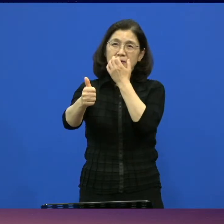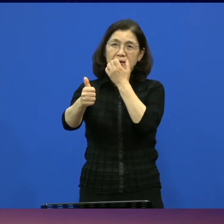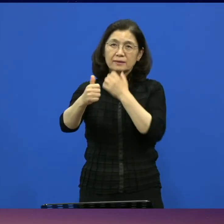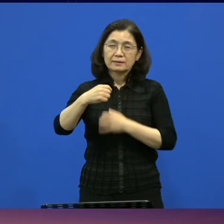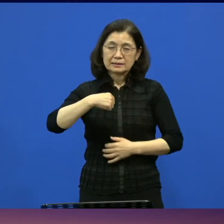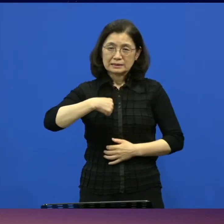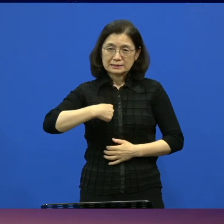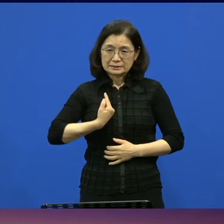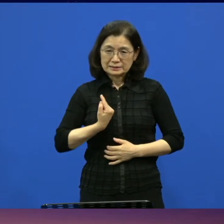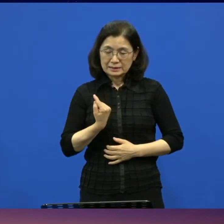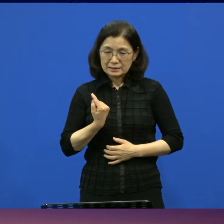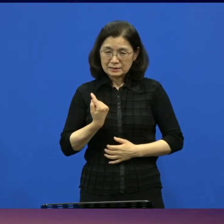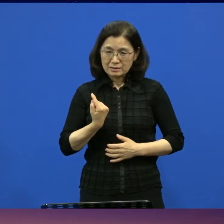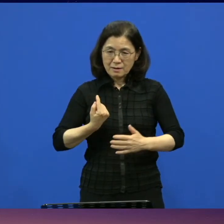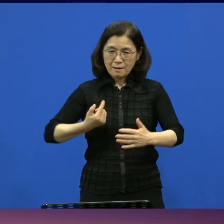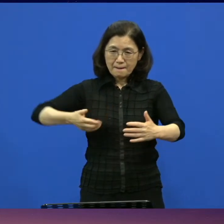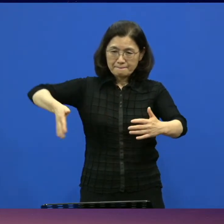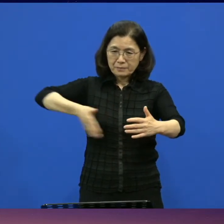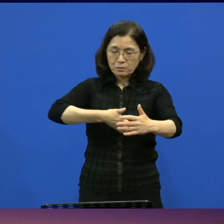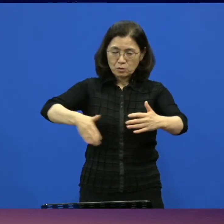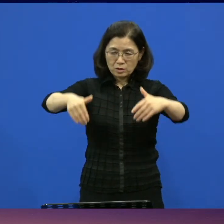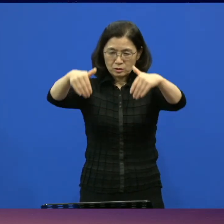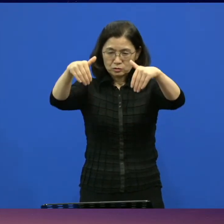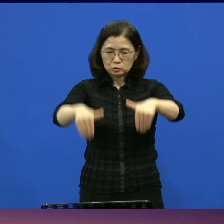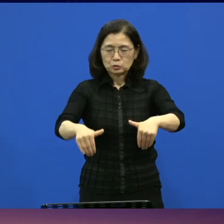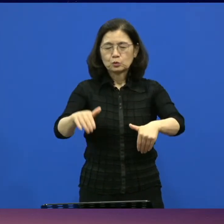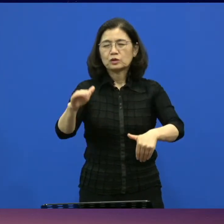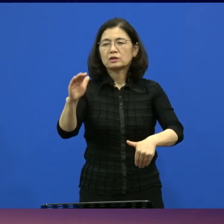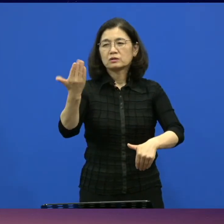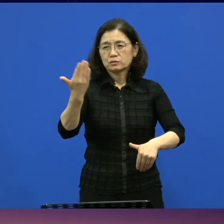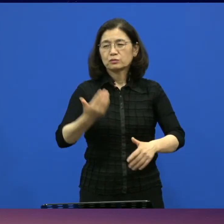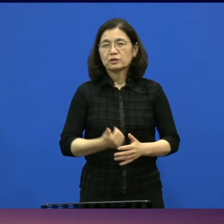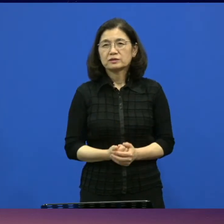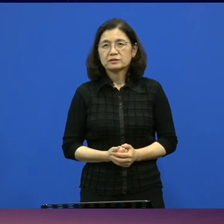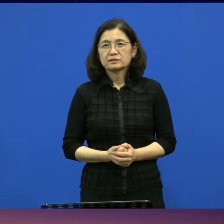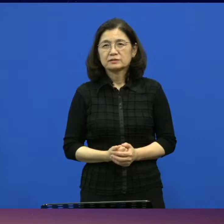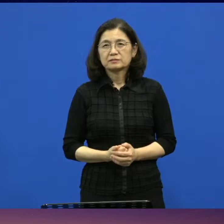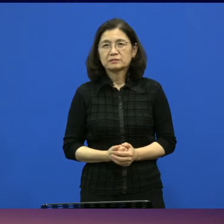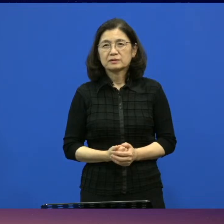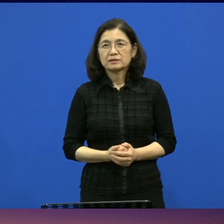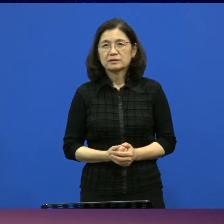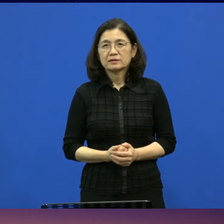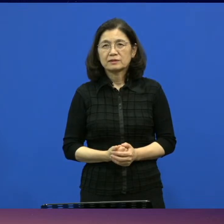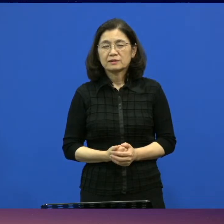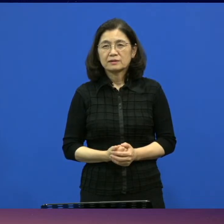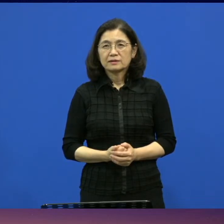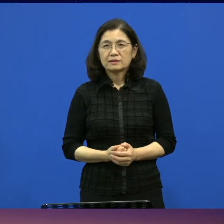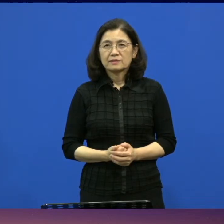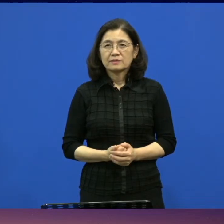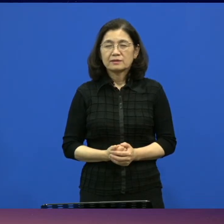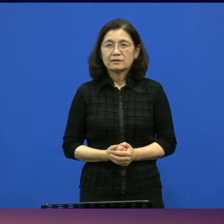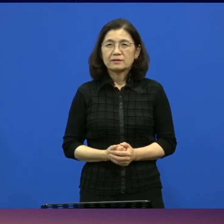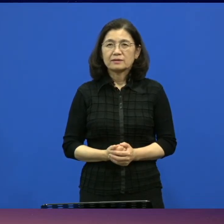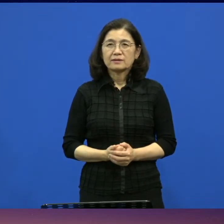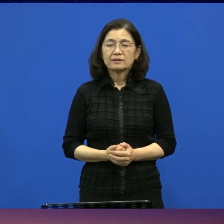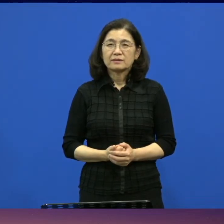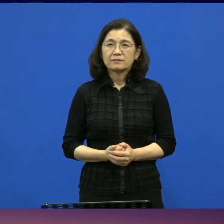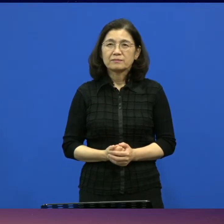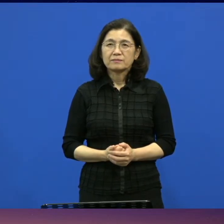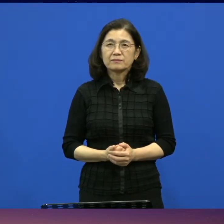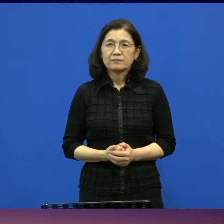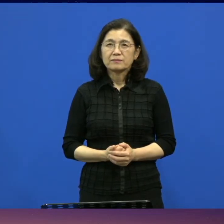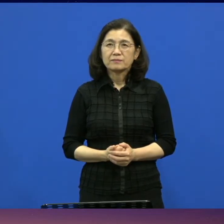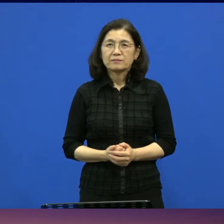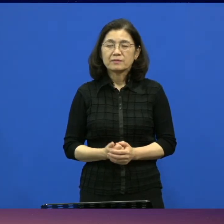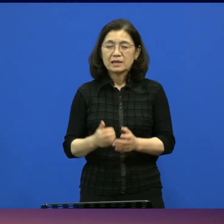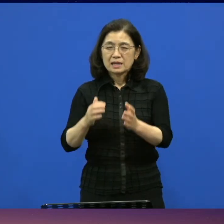자기를 비워 종이 되신 거, 종. 사람이 되신 것만 해도 이건 낮아짐이라도, 이건